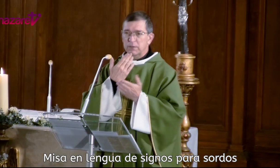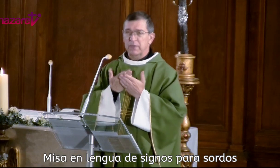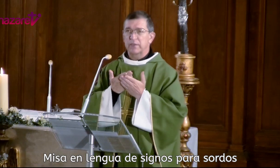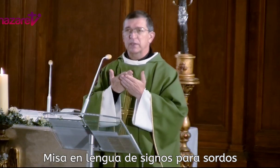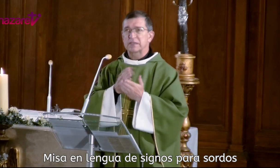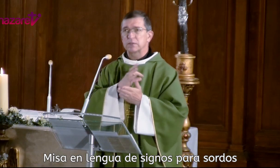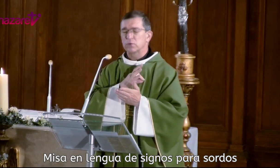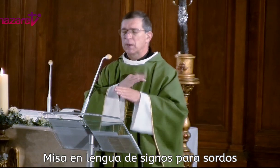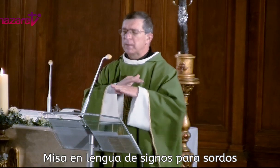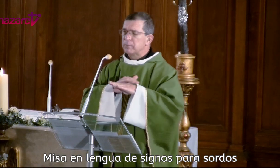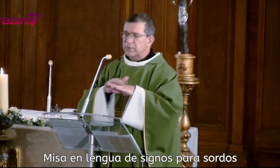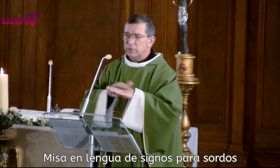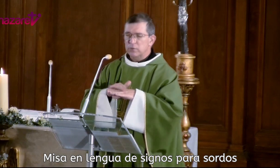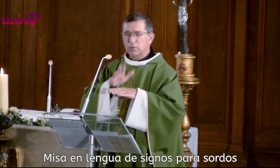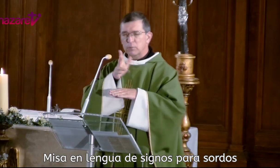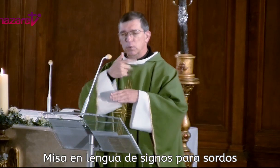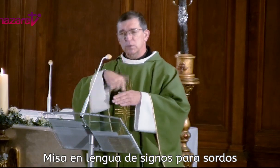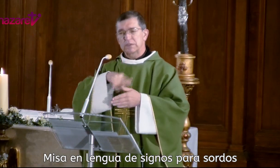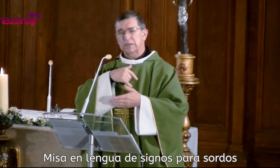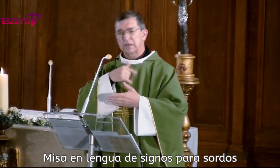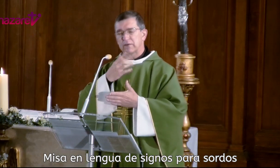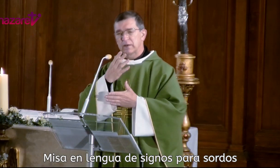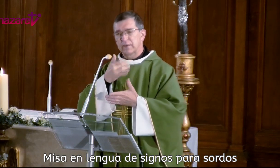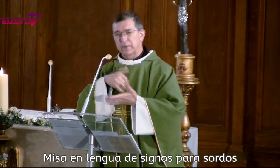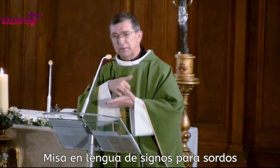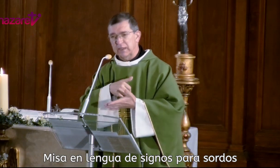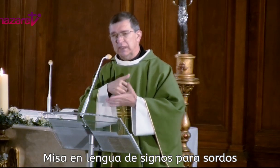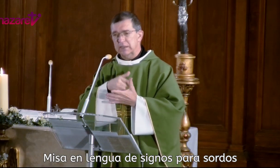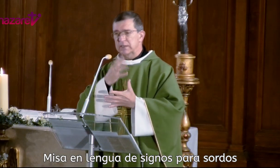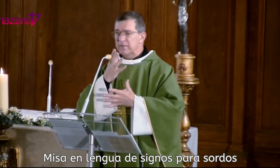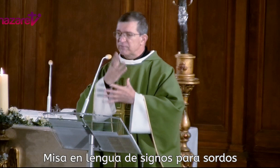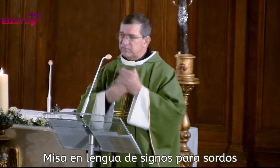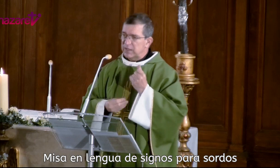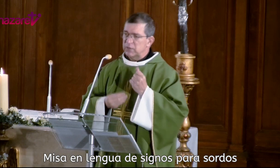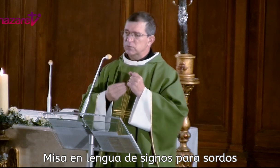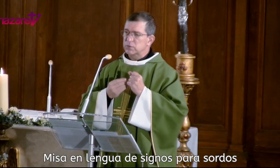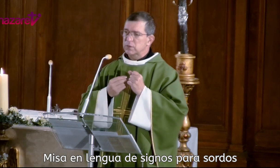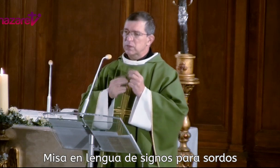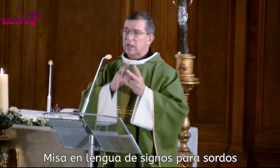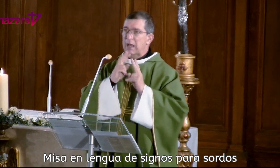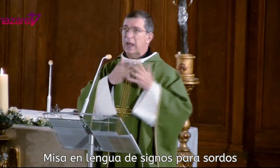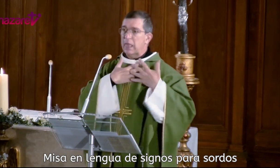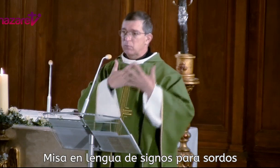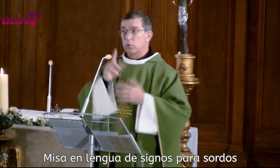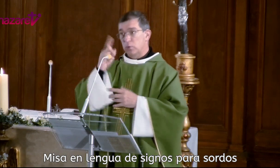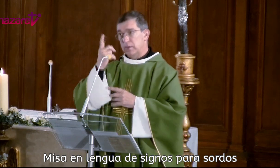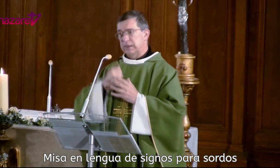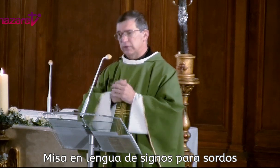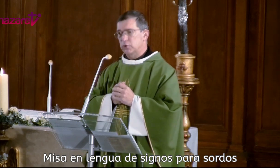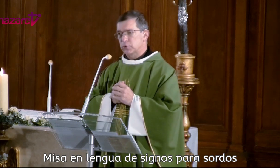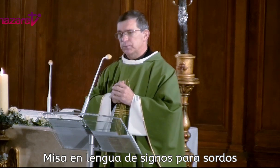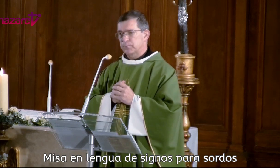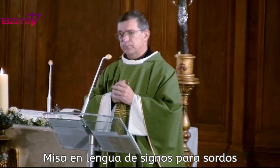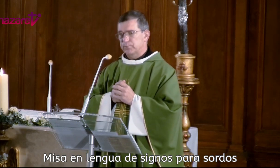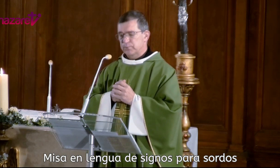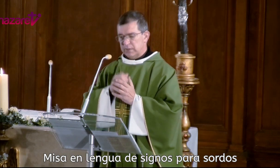pedir al Señor perdón por nuestra debilidades, fallos, al amor de Dios. Y